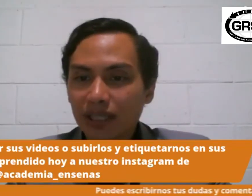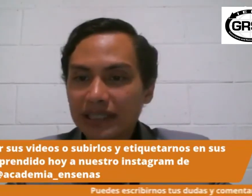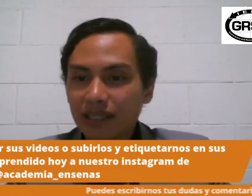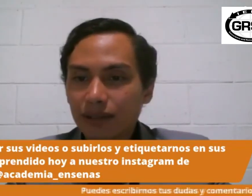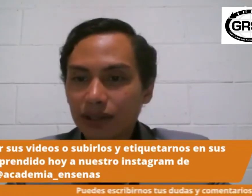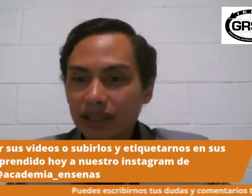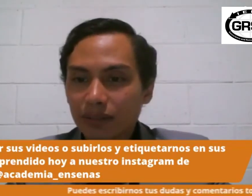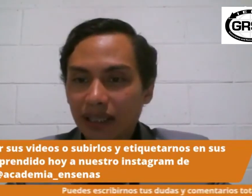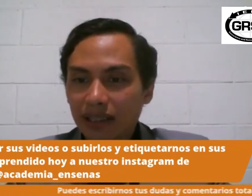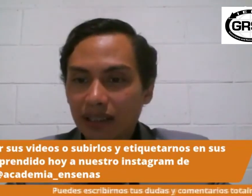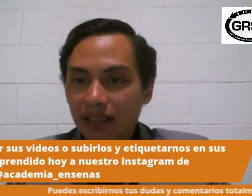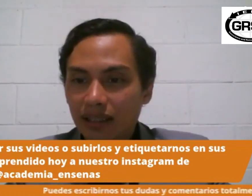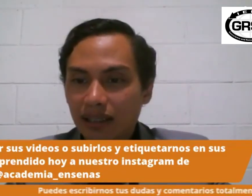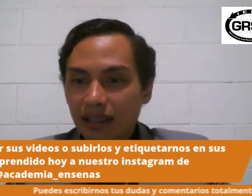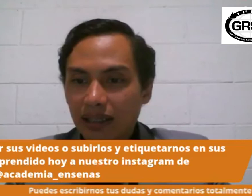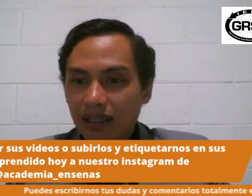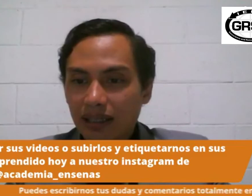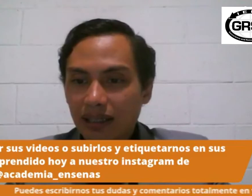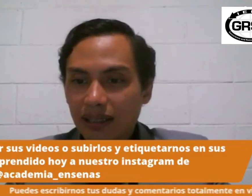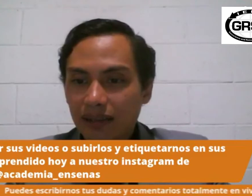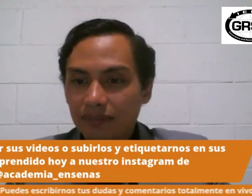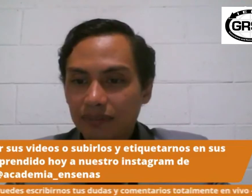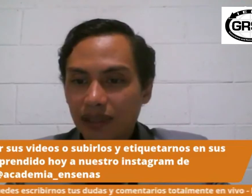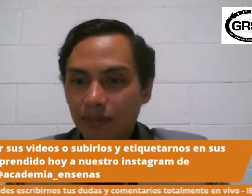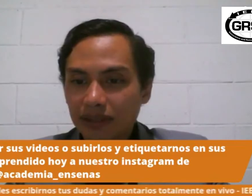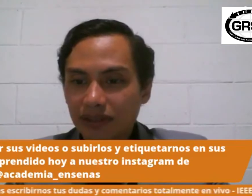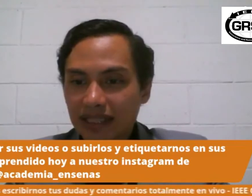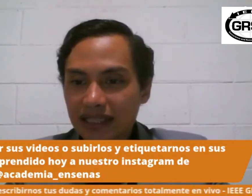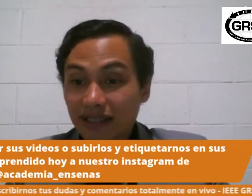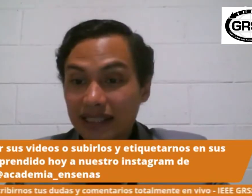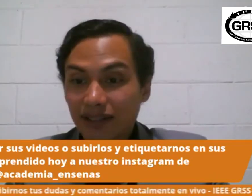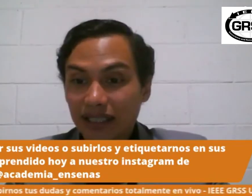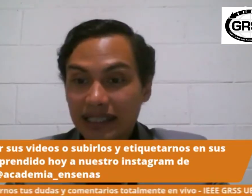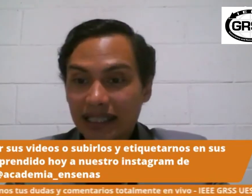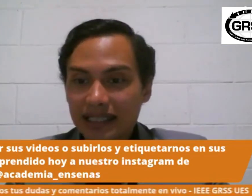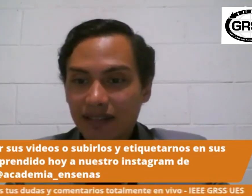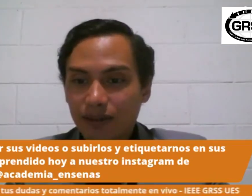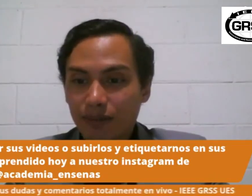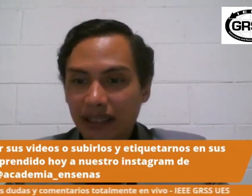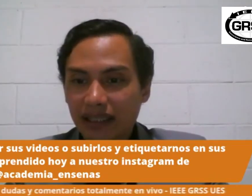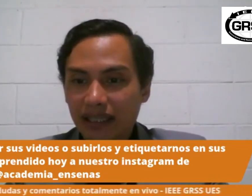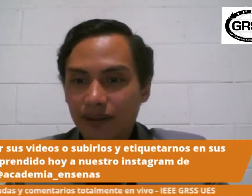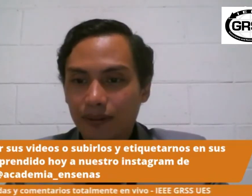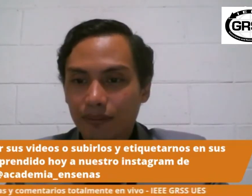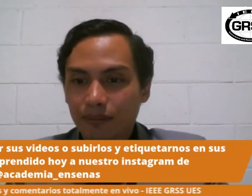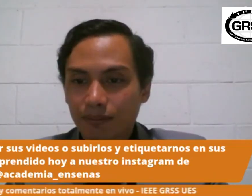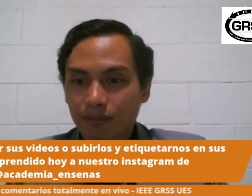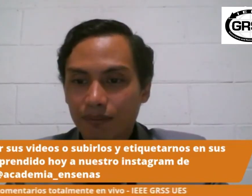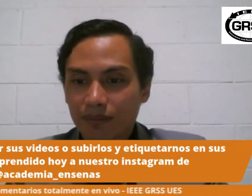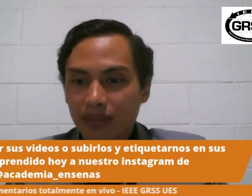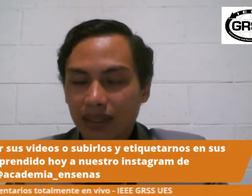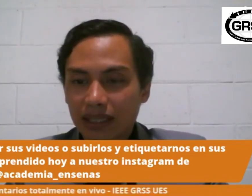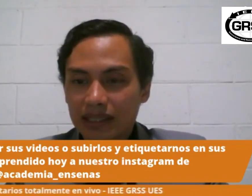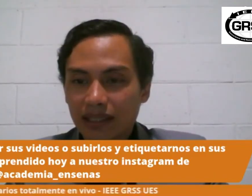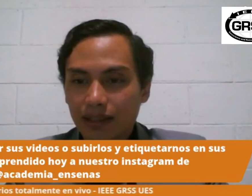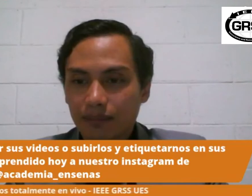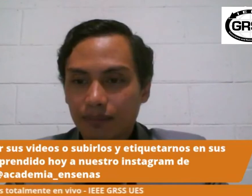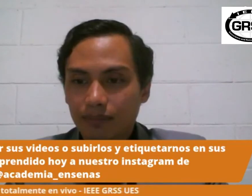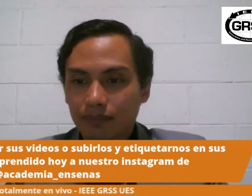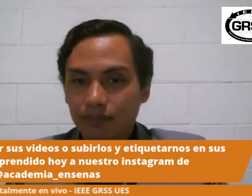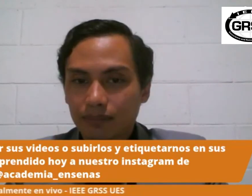Bueno, ahí saludos también a las personas que estaban diciendo que sí, que estaban compartiendo